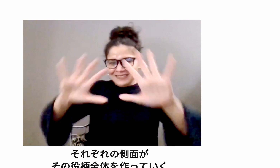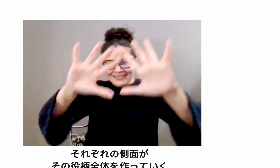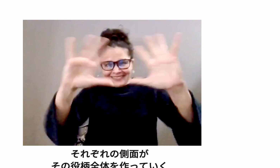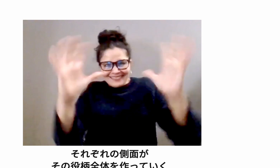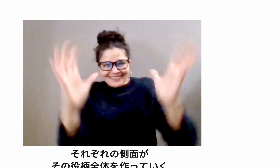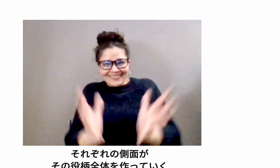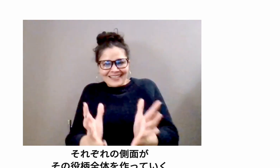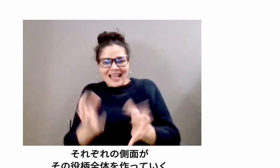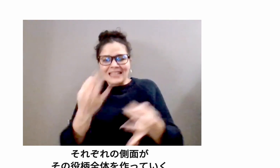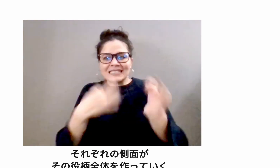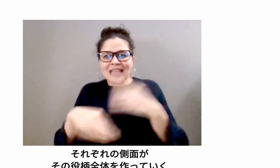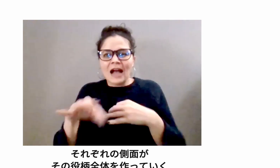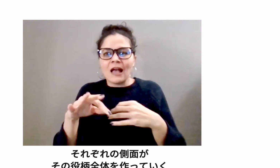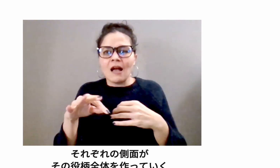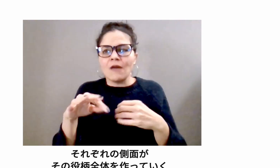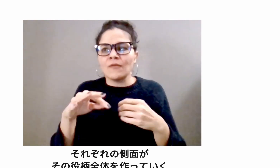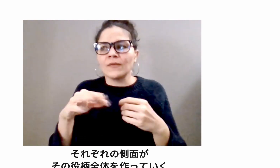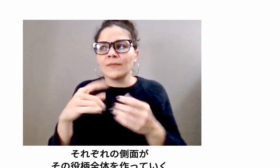全体的なキャラクターになっていく。